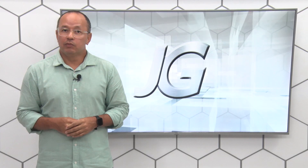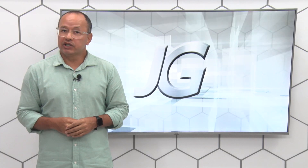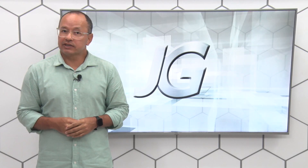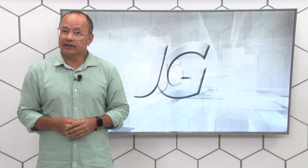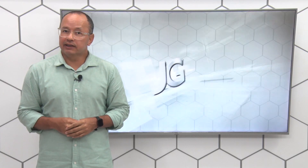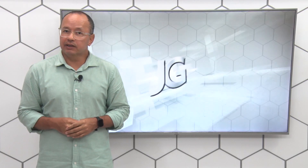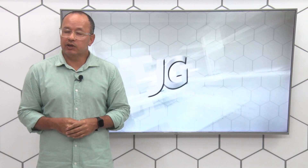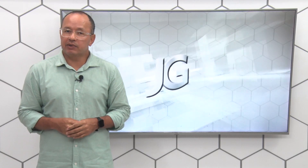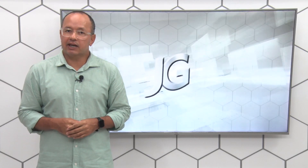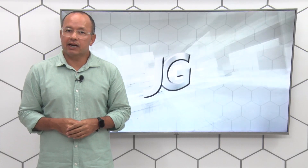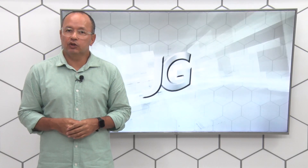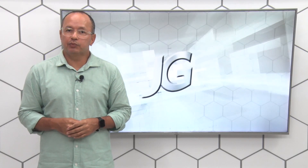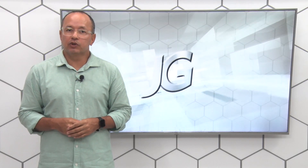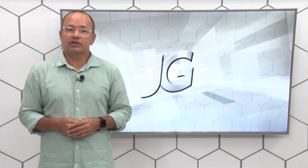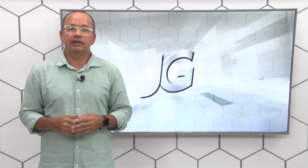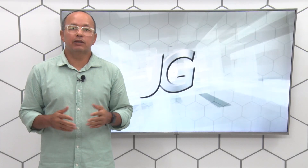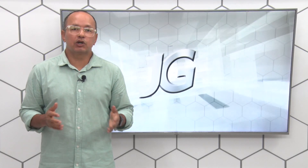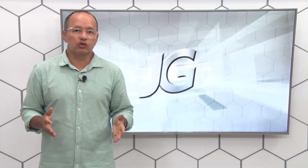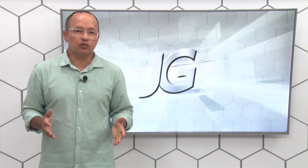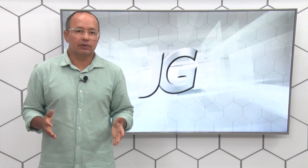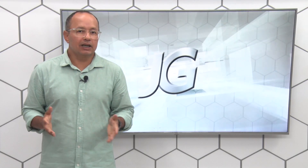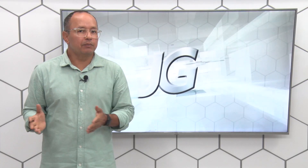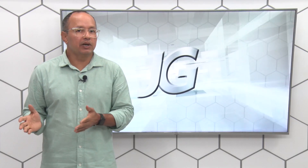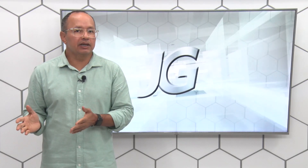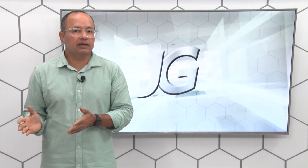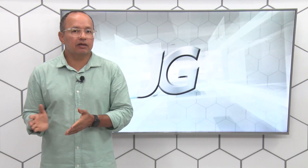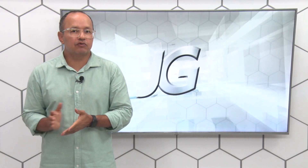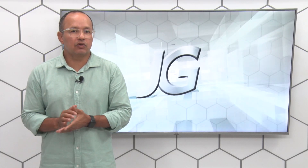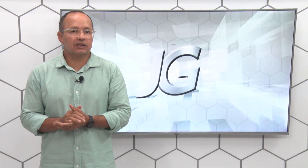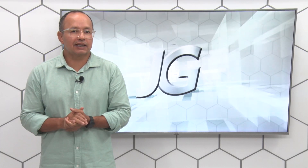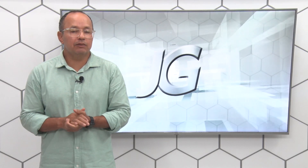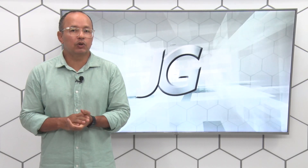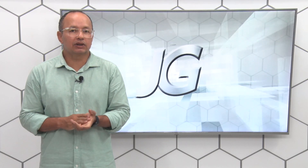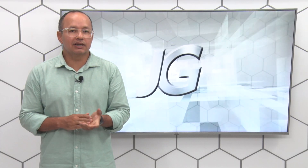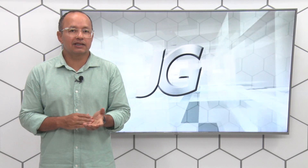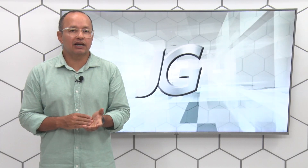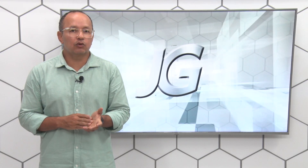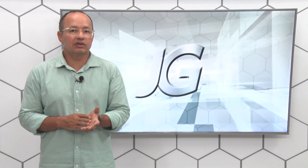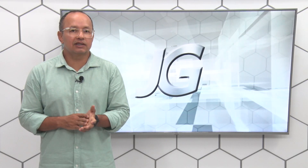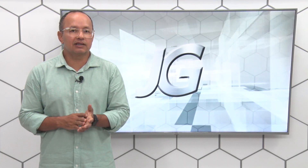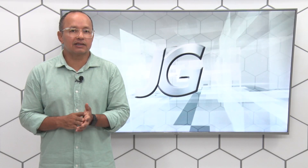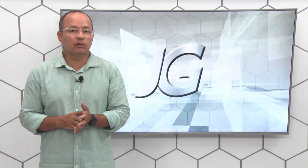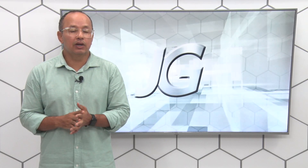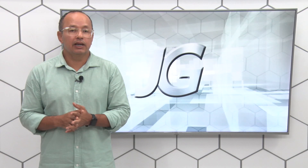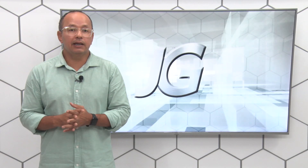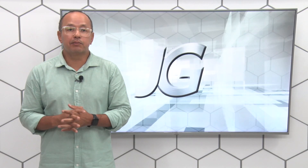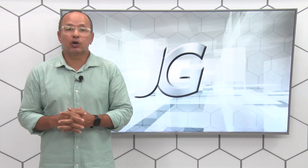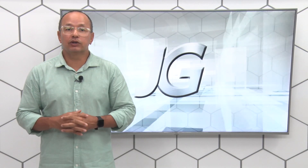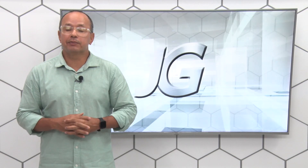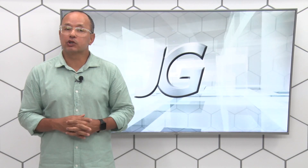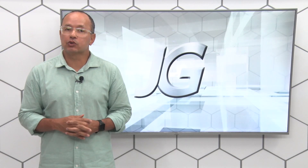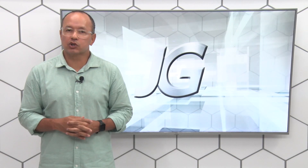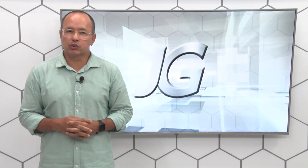O mês de setembro é marcado pelo Setembro Azul, campanha que reforça a importância da conscientização em prol da pessoa